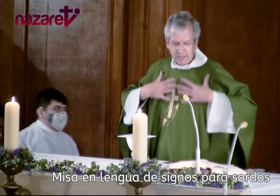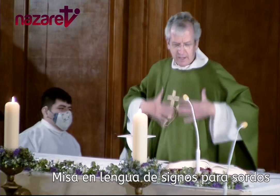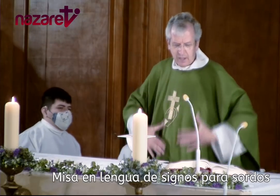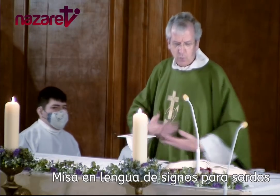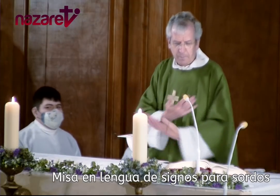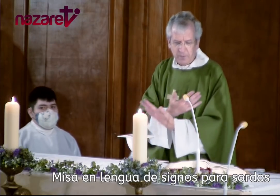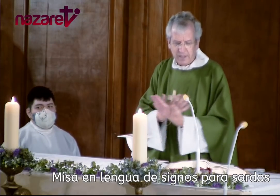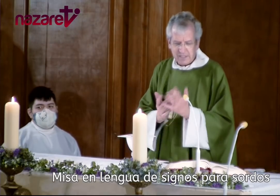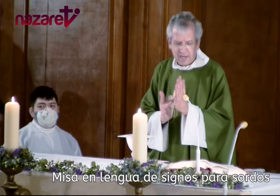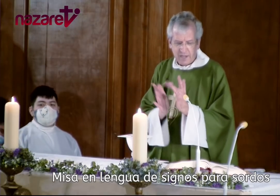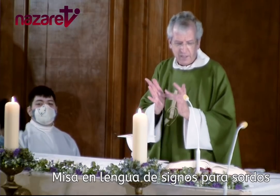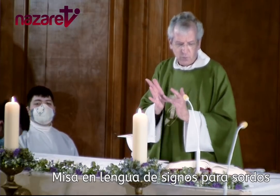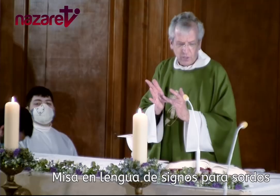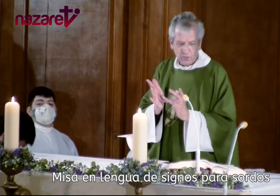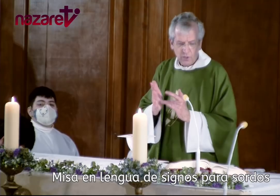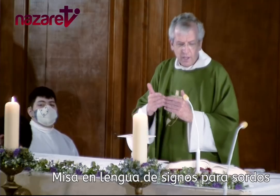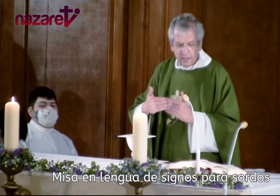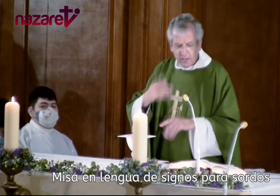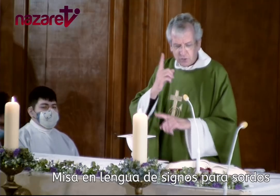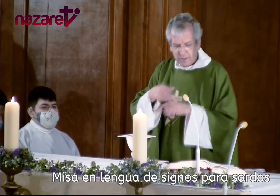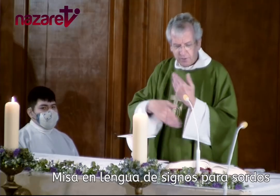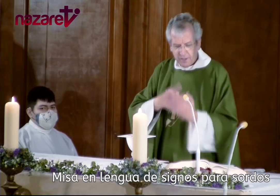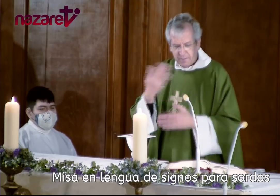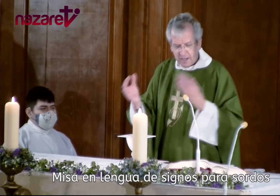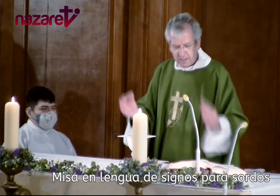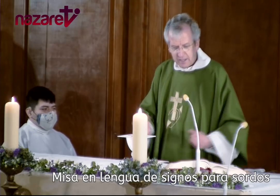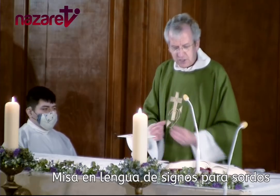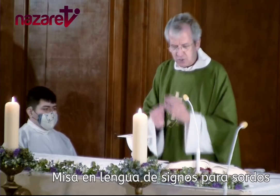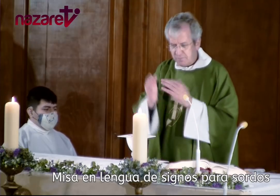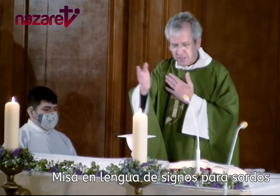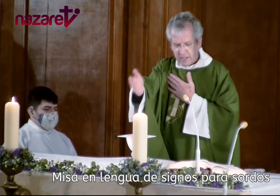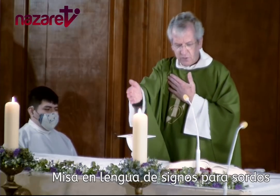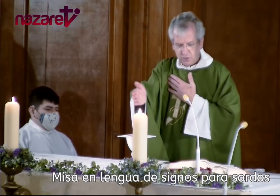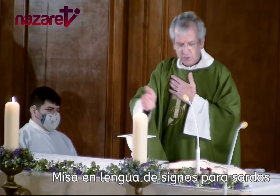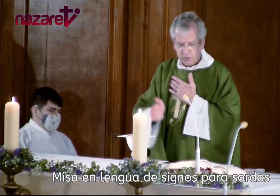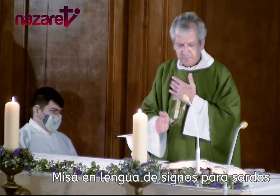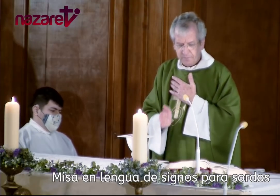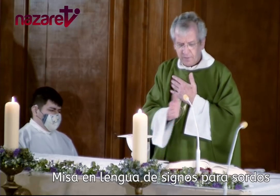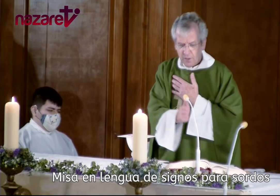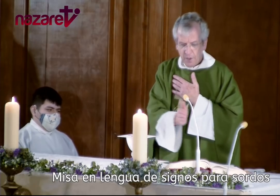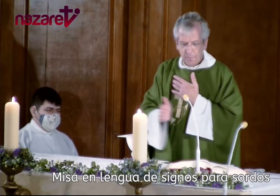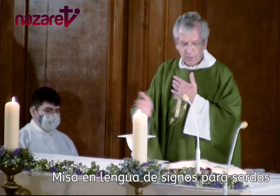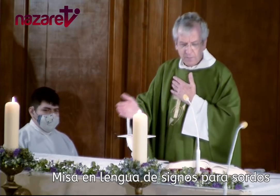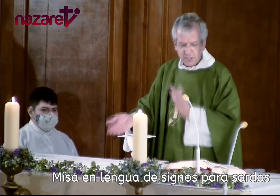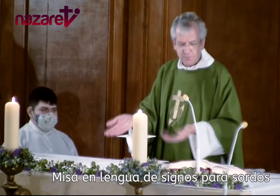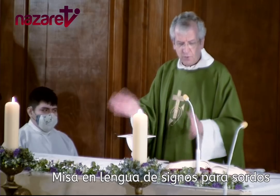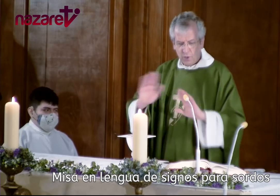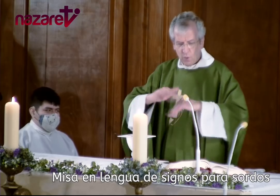en el cuerpo y en la sangre de tu Hijo, que nos mandó celebrar estos misterios. Porque Él mismo, cuando